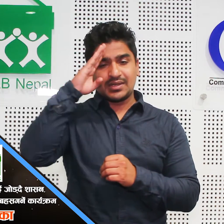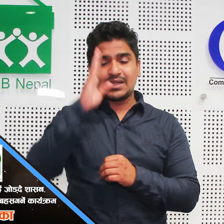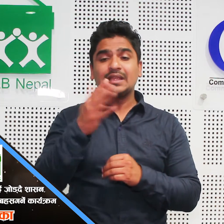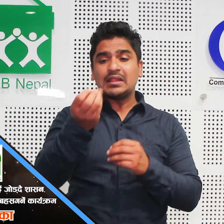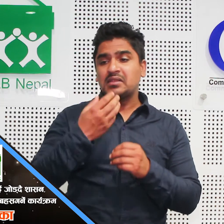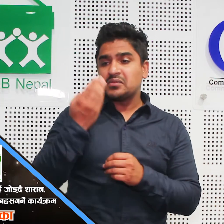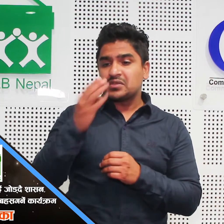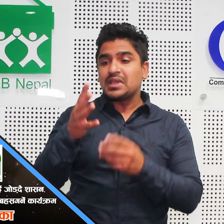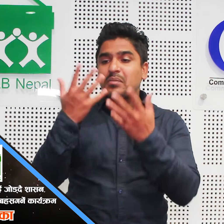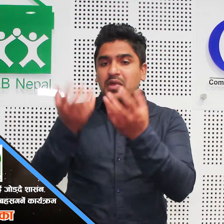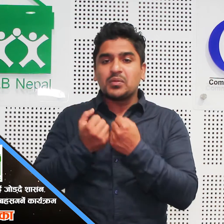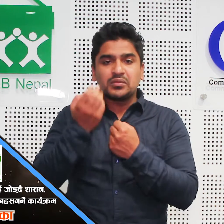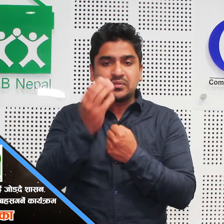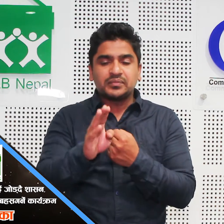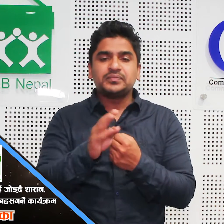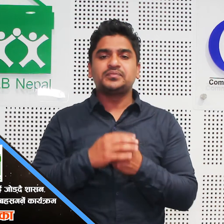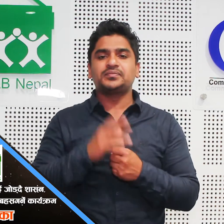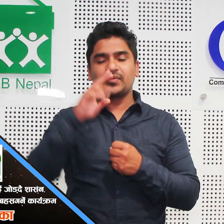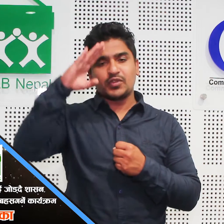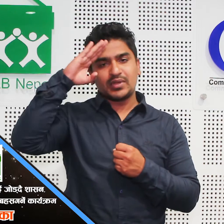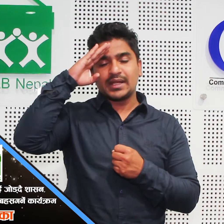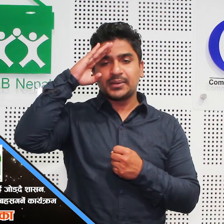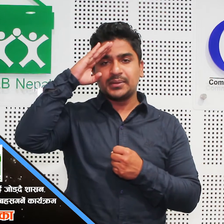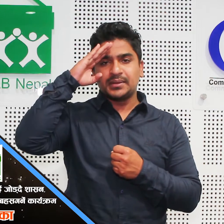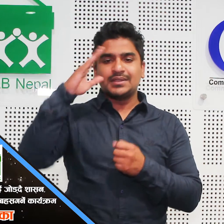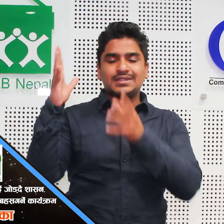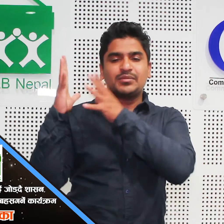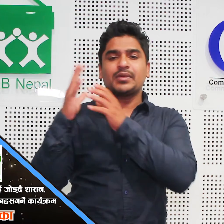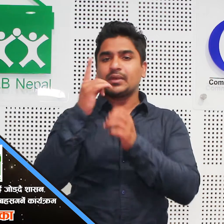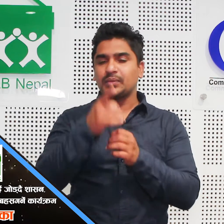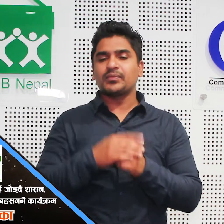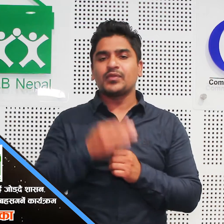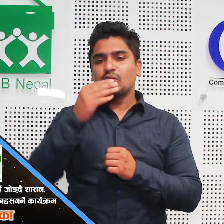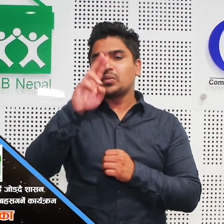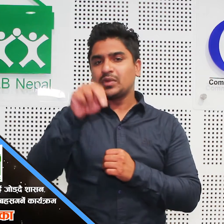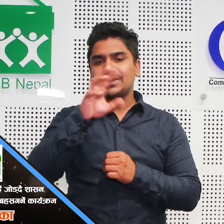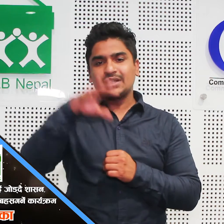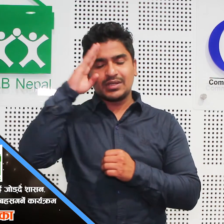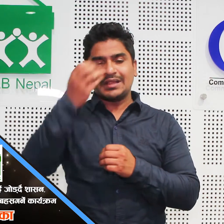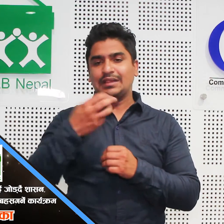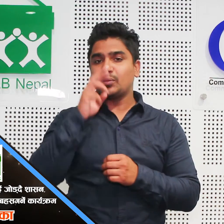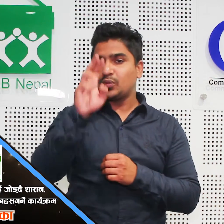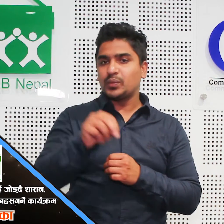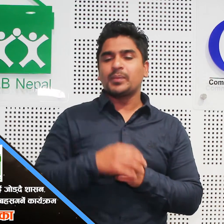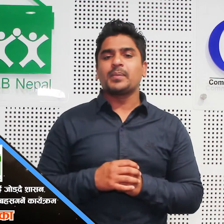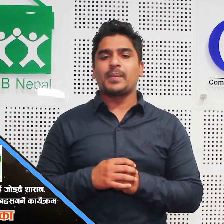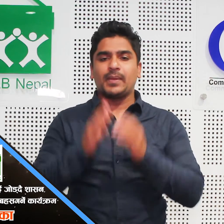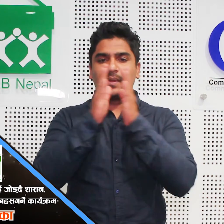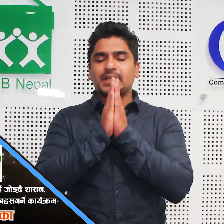दिनुहुन्छ के पाउनुहुन्छ त्यो सरकारको जिम्मेवारी हो, हुनु पर्यो स्थानीय सरकारले दिनु पर्यो। नमस्कार, मेरो